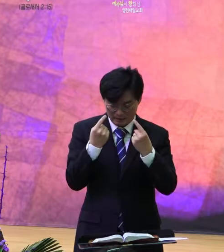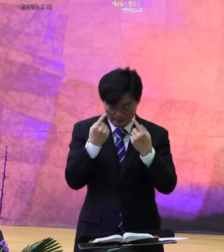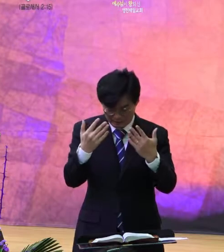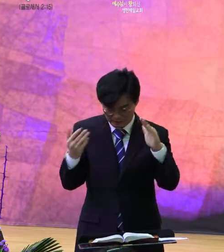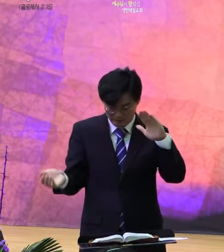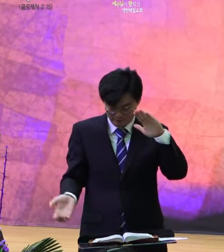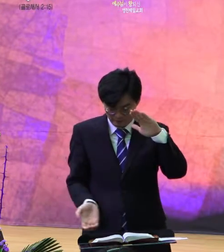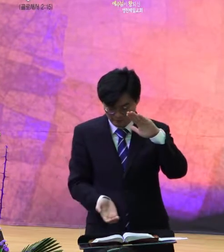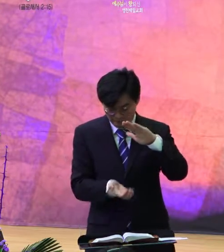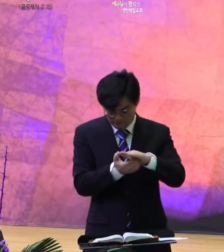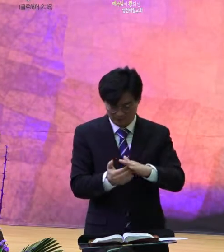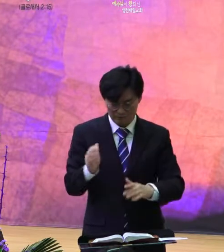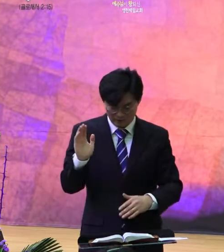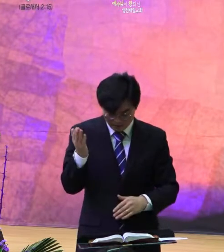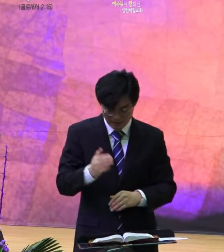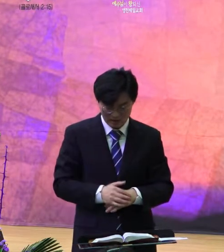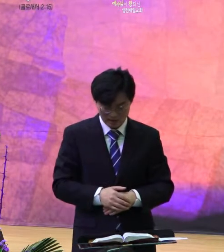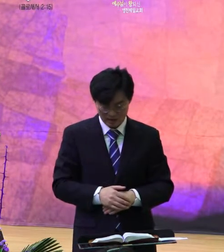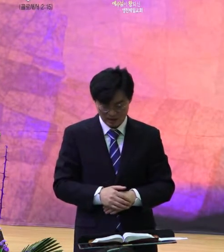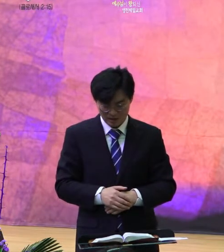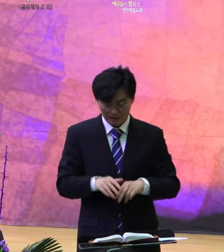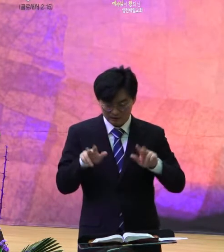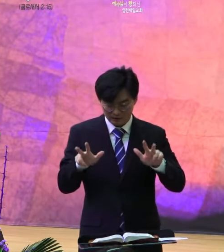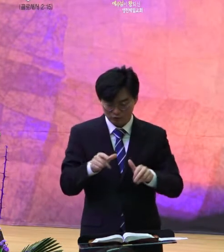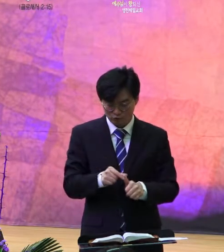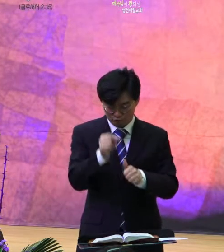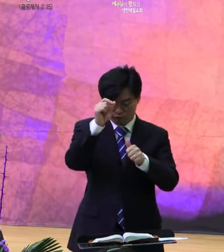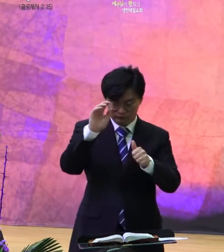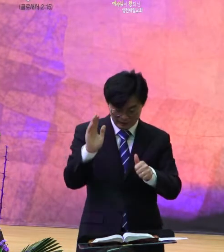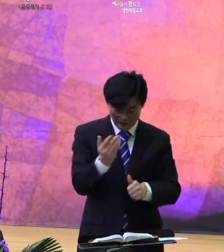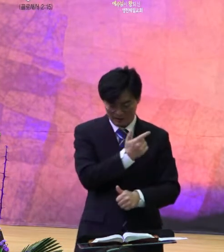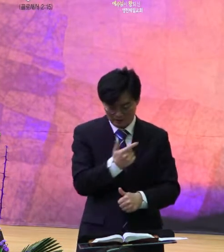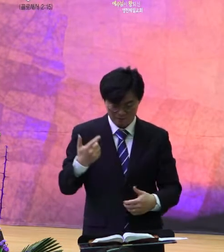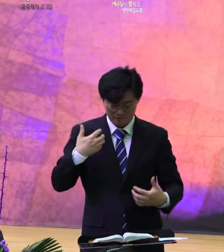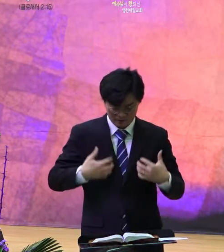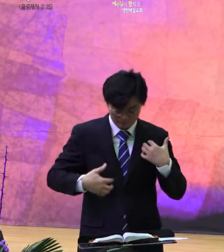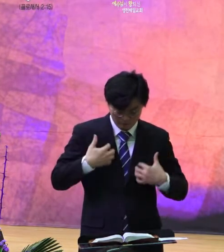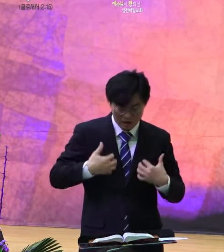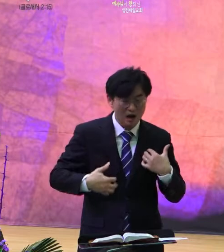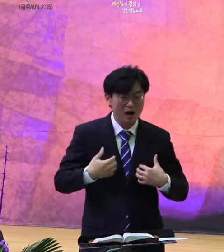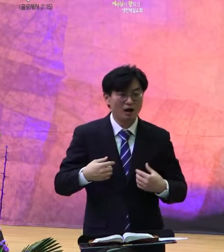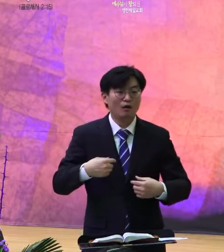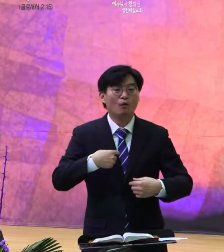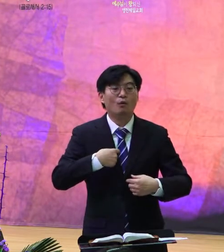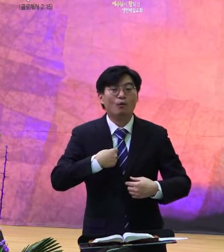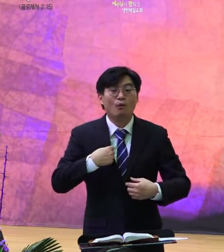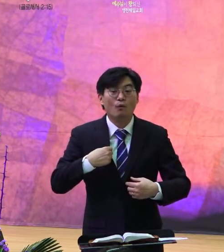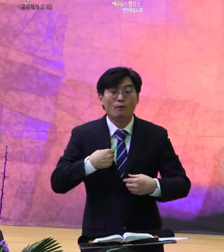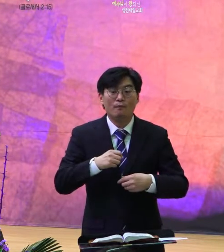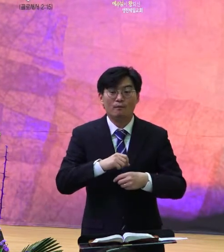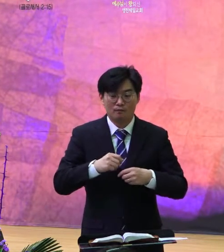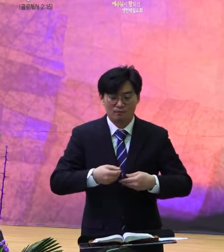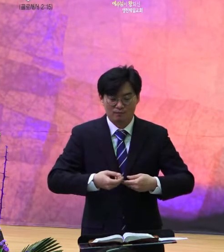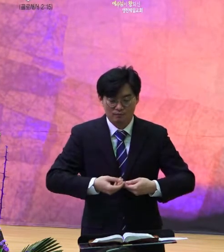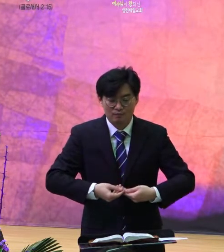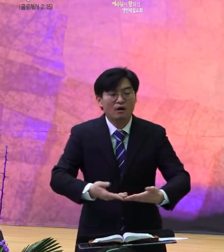겉옷을 벗어서 길에 폈고, 그리고 종려나무 가지를 꺾어서 흔들면서 찬송했습니다.